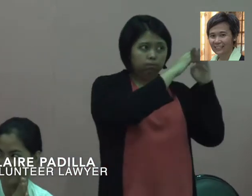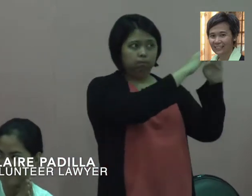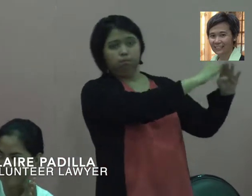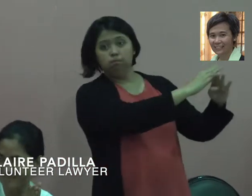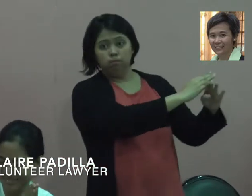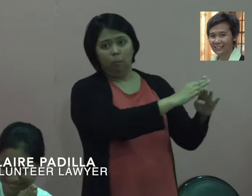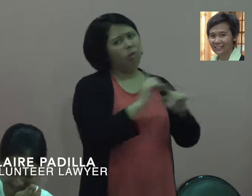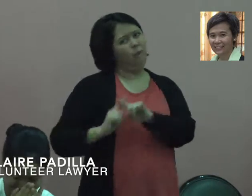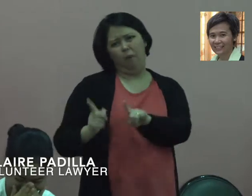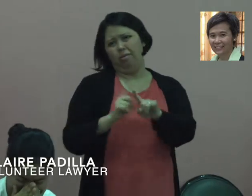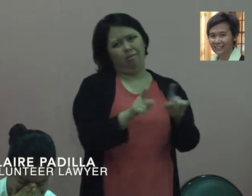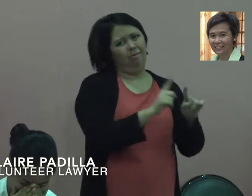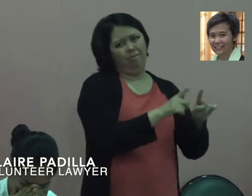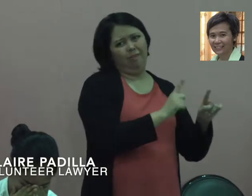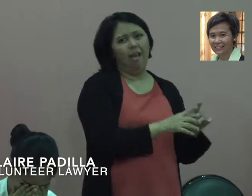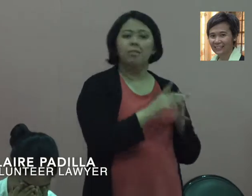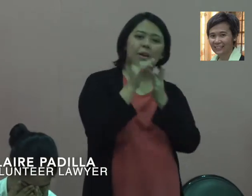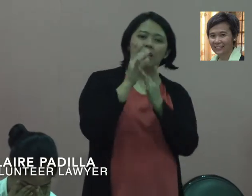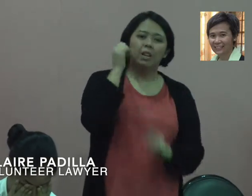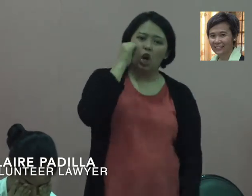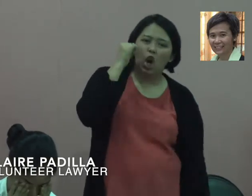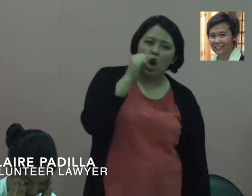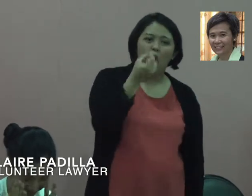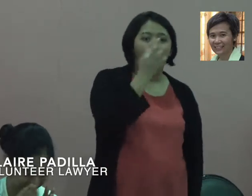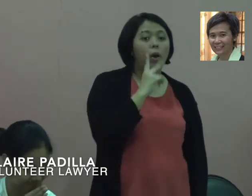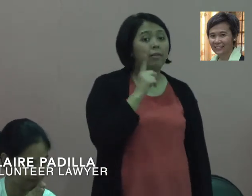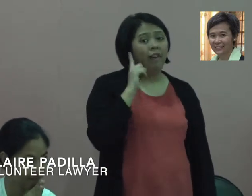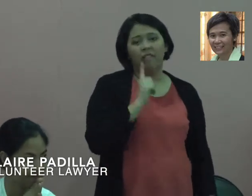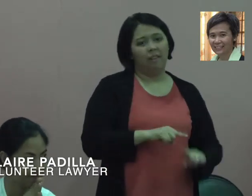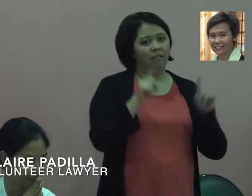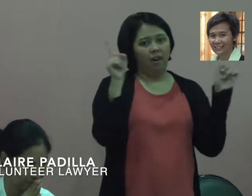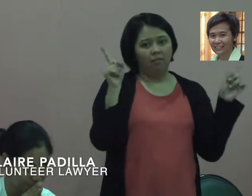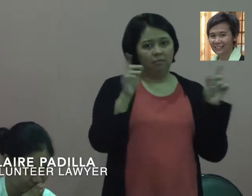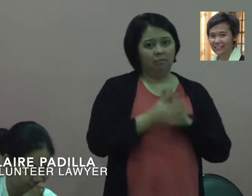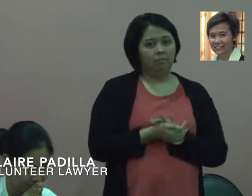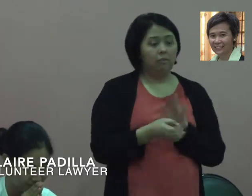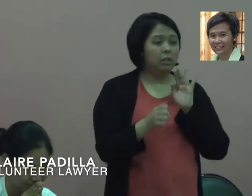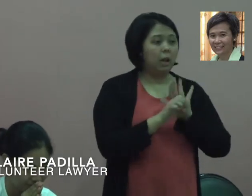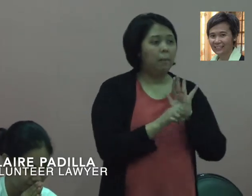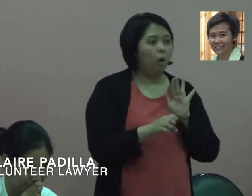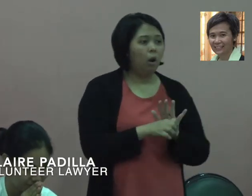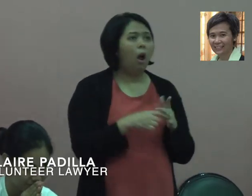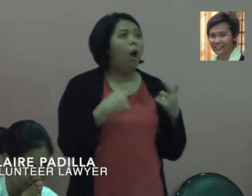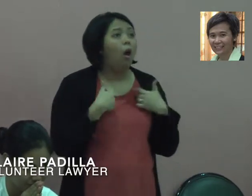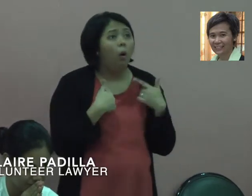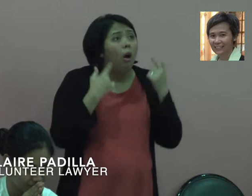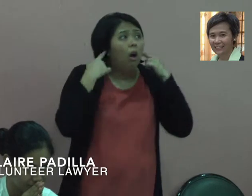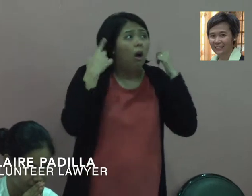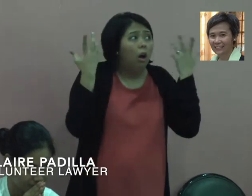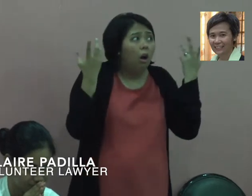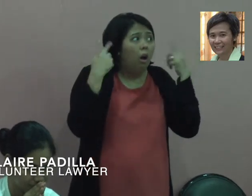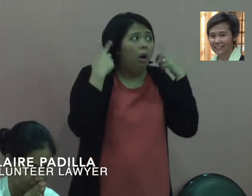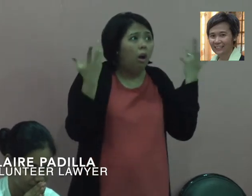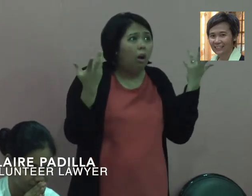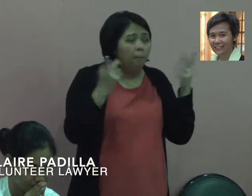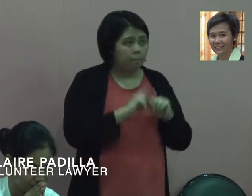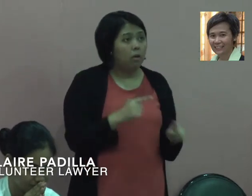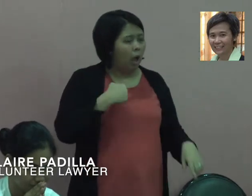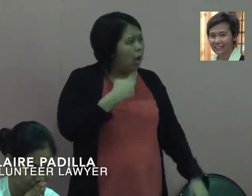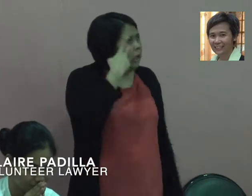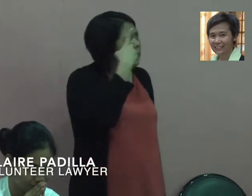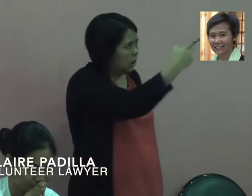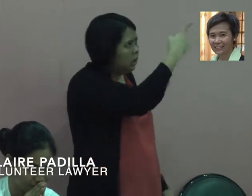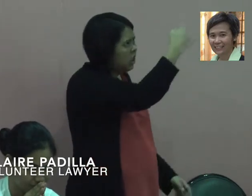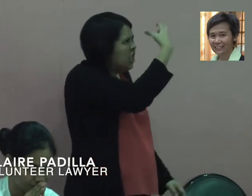na sa babae, sa deaf, yung ganyan. Iba, mas lalo na isa kung hindi naman niya naririnig. Pero nakita niya, nagalit, or